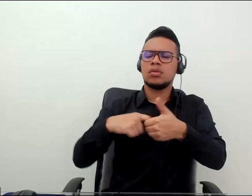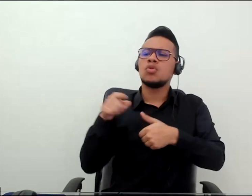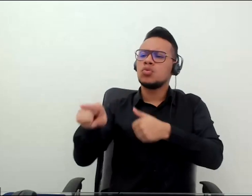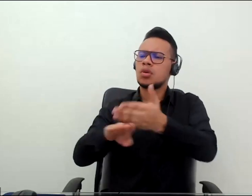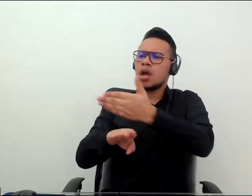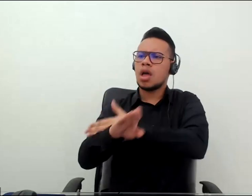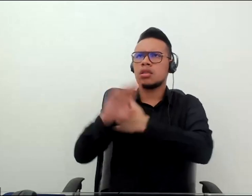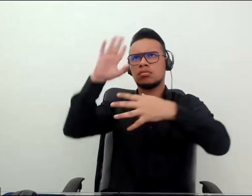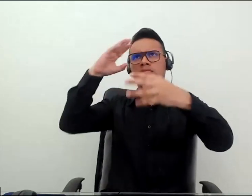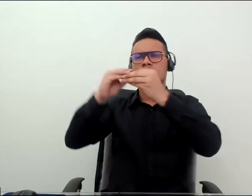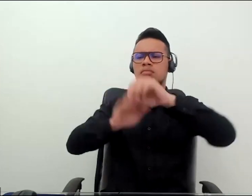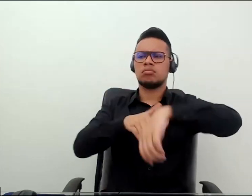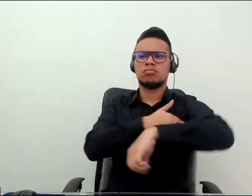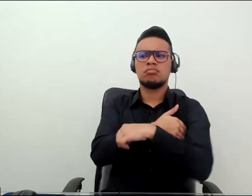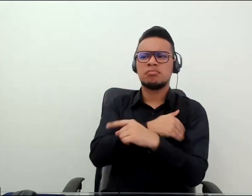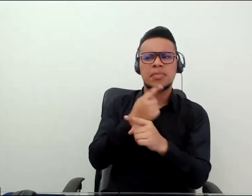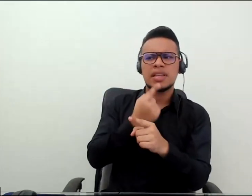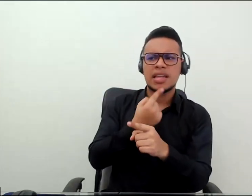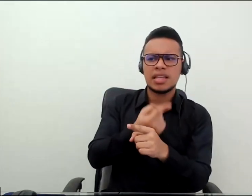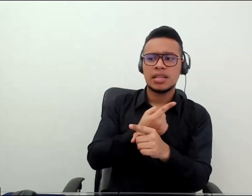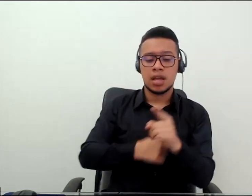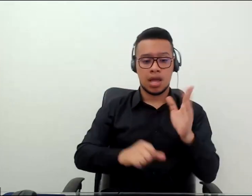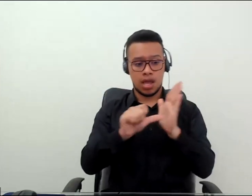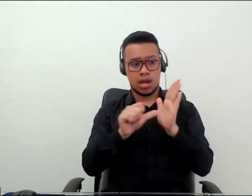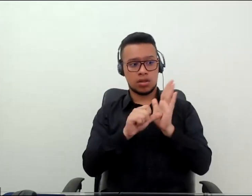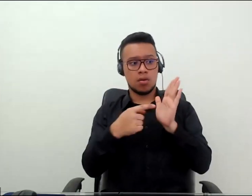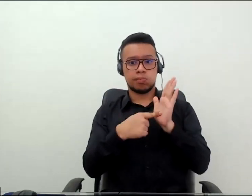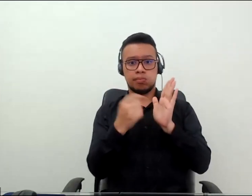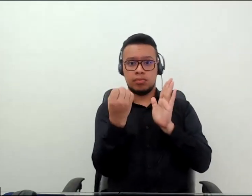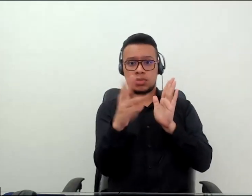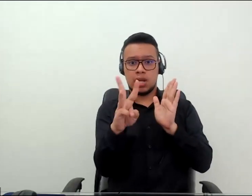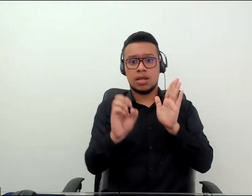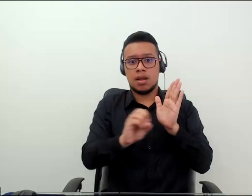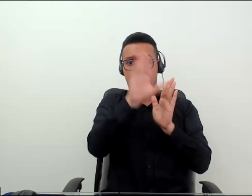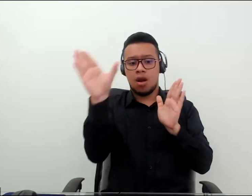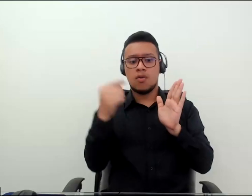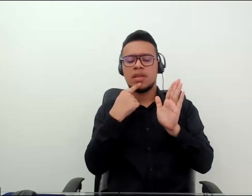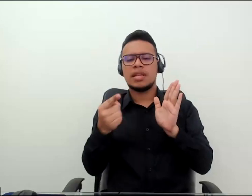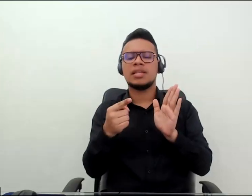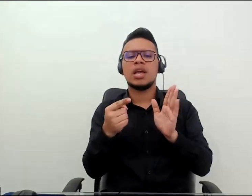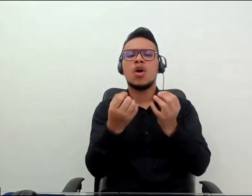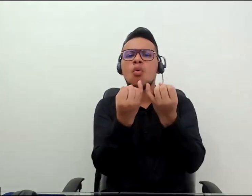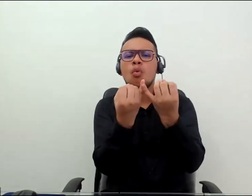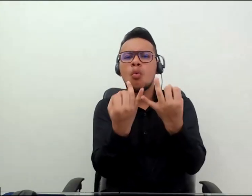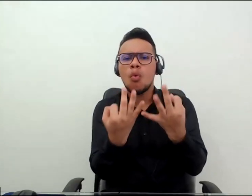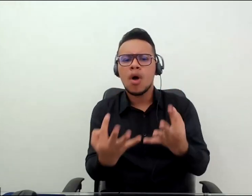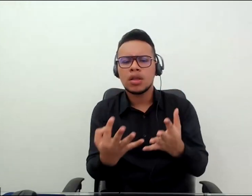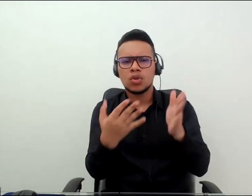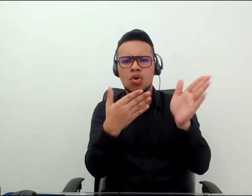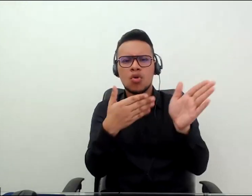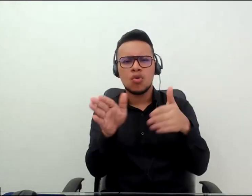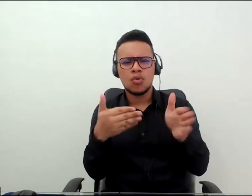nuestros estudiantes tienen razón el artículo tres es muy claro la totalidad de créditos del programa cómo me van a cubrir únicamente